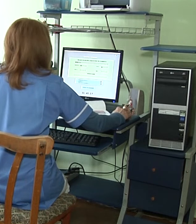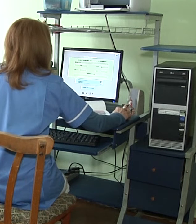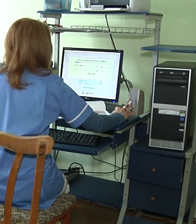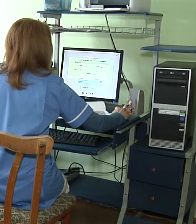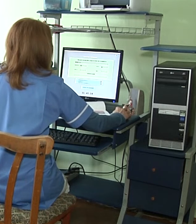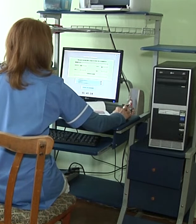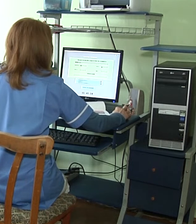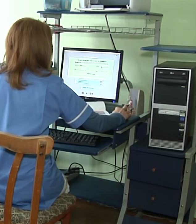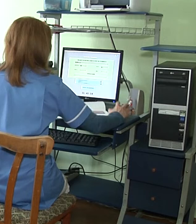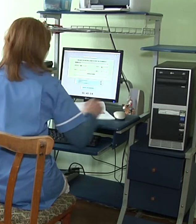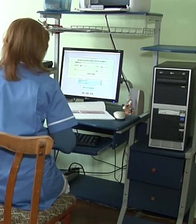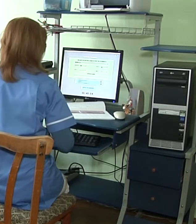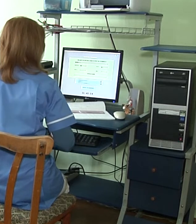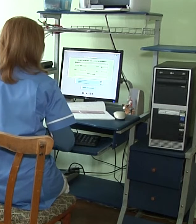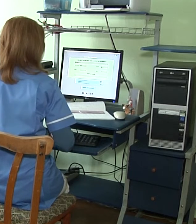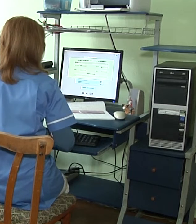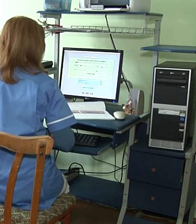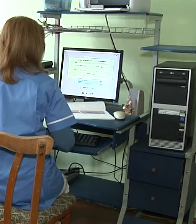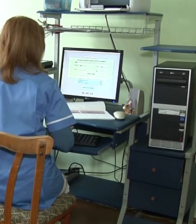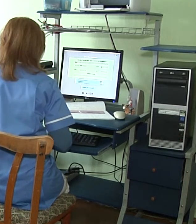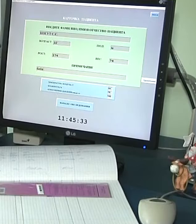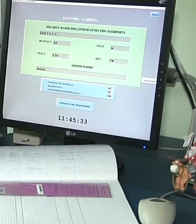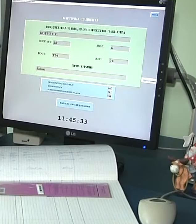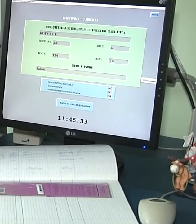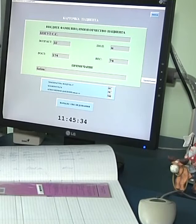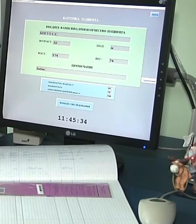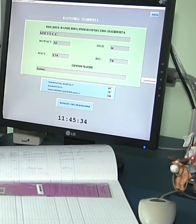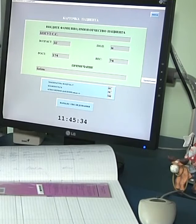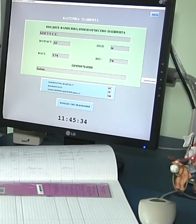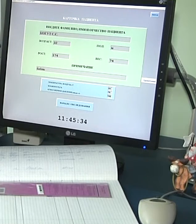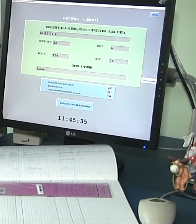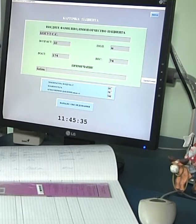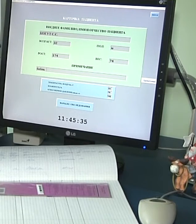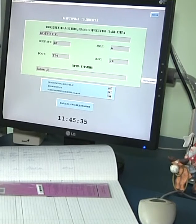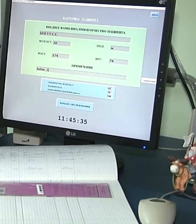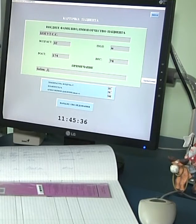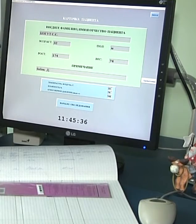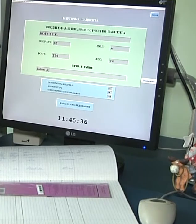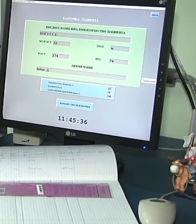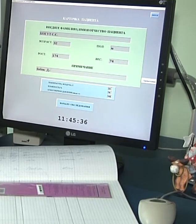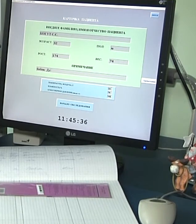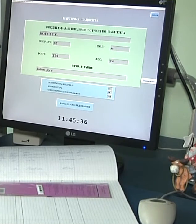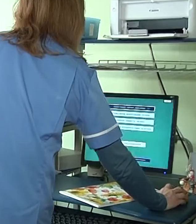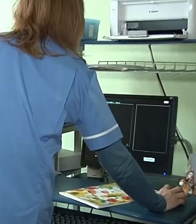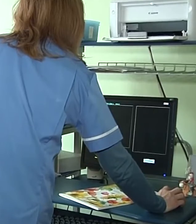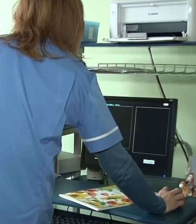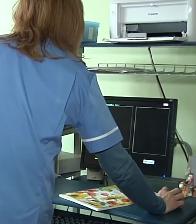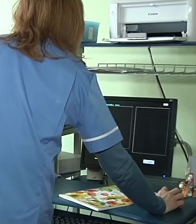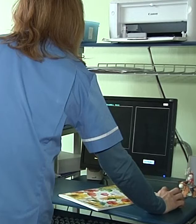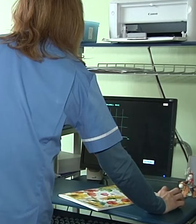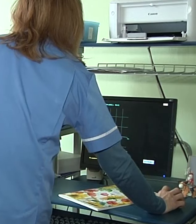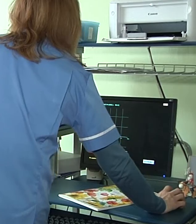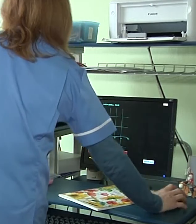професію медика у 17 навчальних закладах здобуває понад 52 тисячі студентів. З них лише 13 здобули статус інтерна. Все